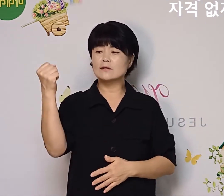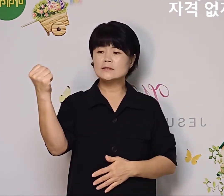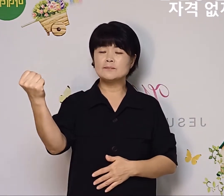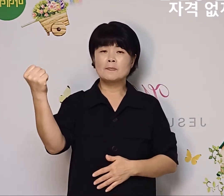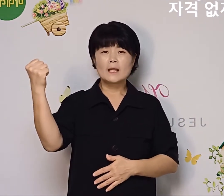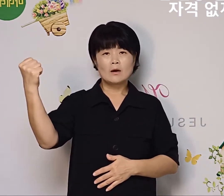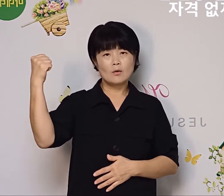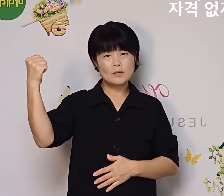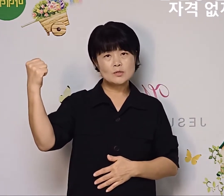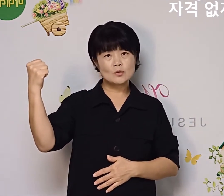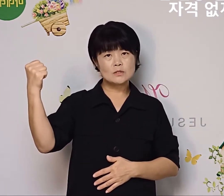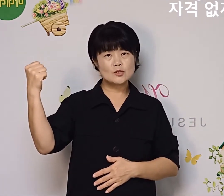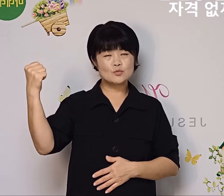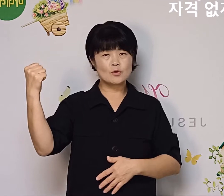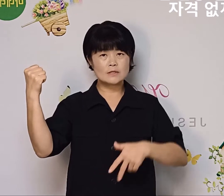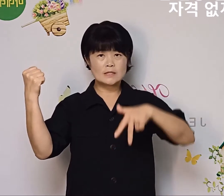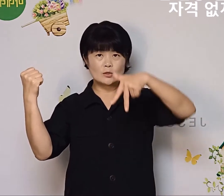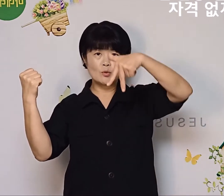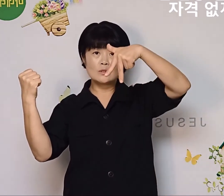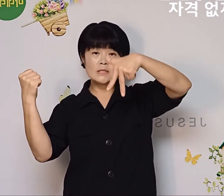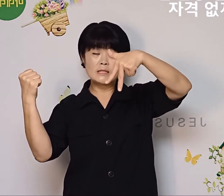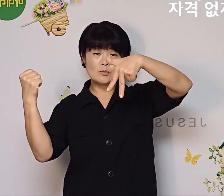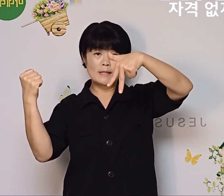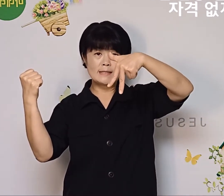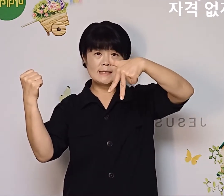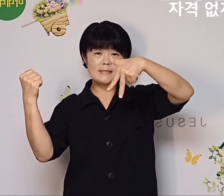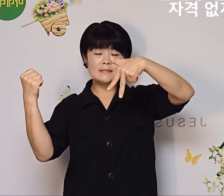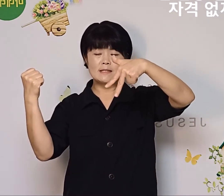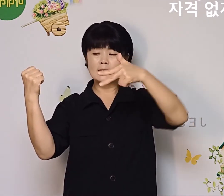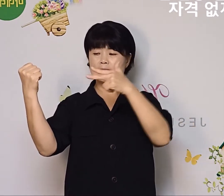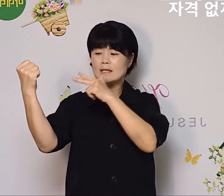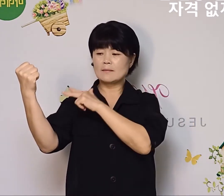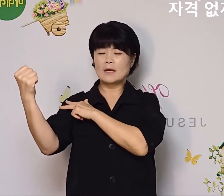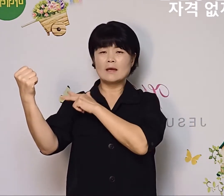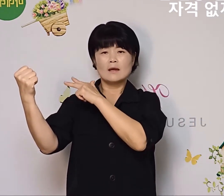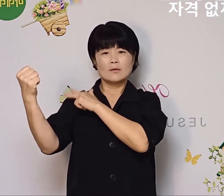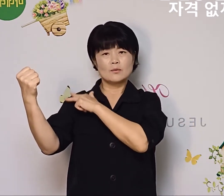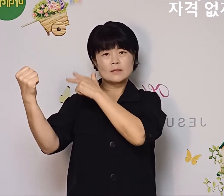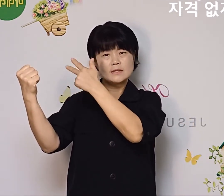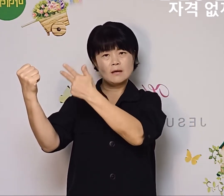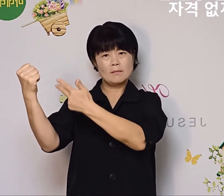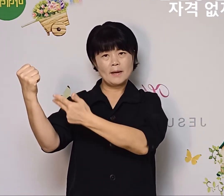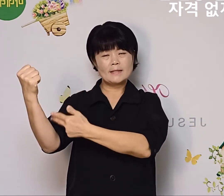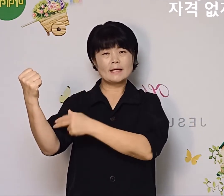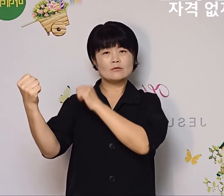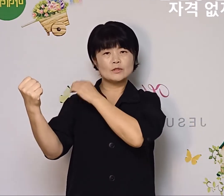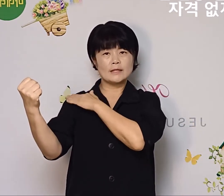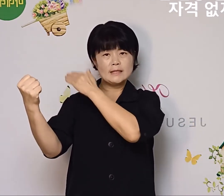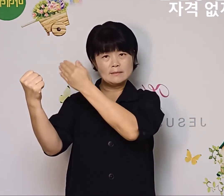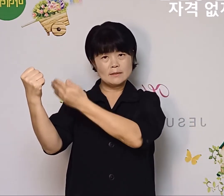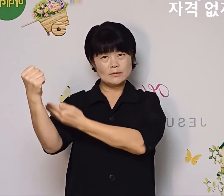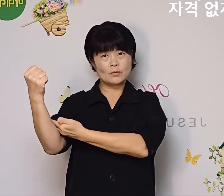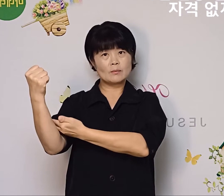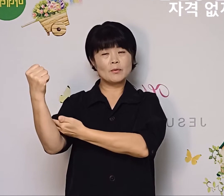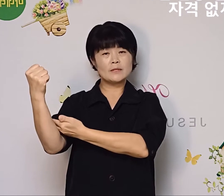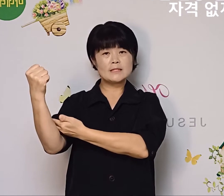자격은 왼손을 주먹을 쥐시고 지와 지읒을 하신 다음에 여기서 팔 약간 우리가 힘을 이렇게